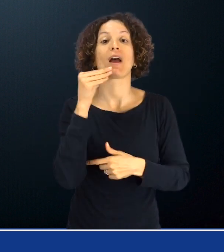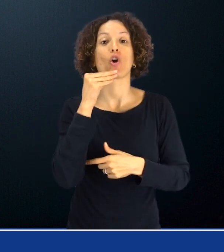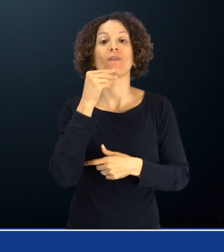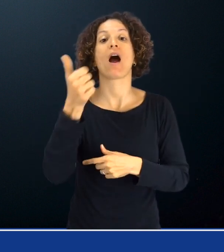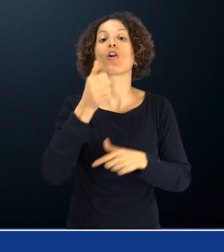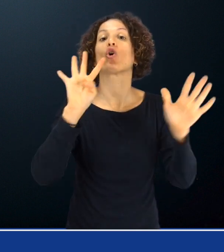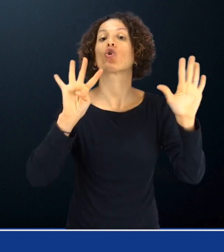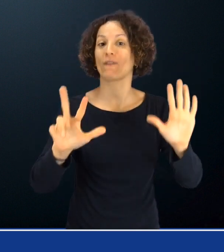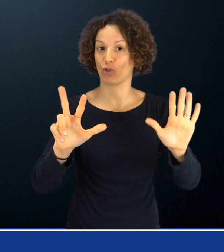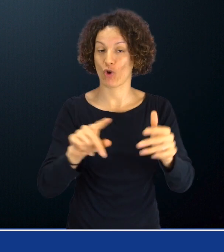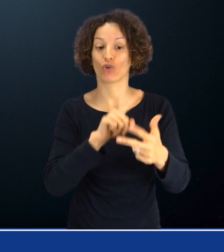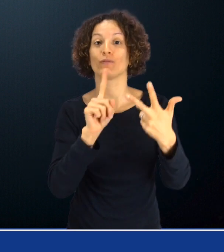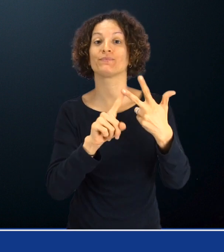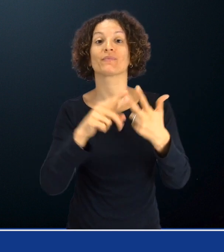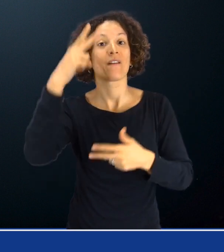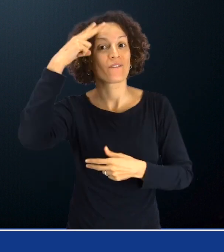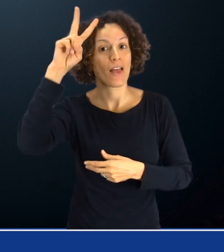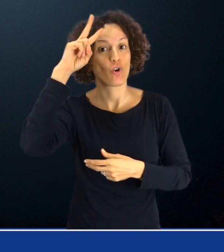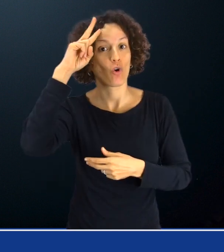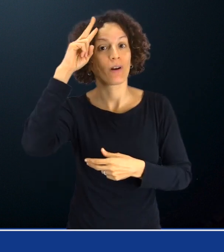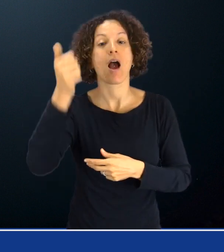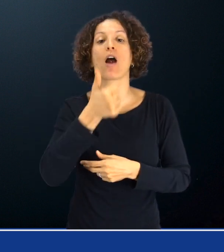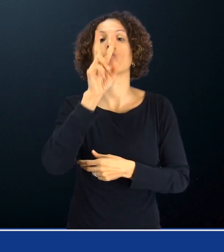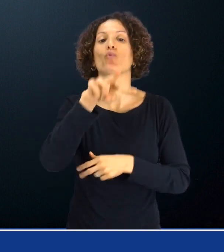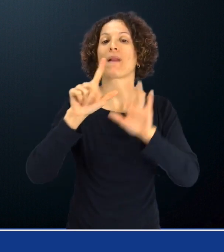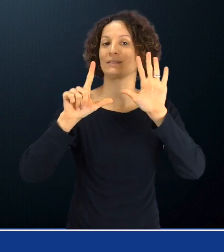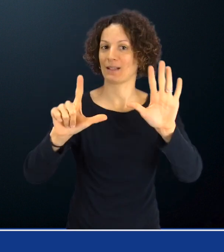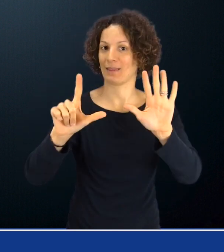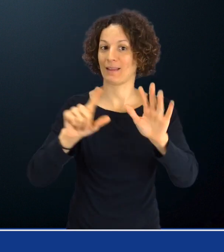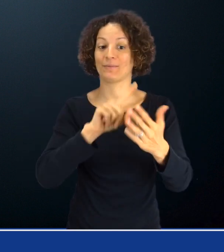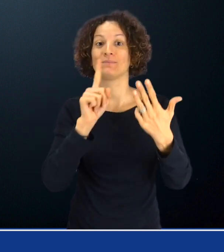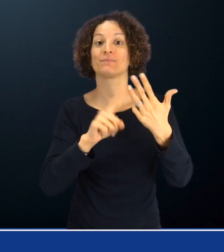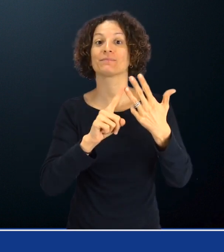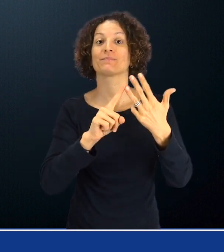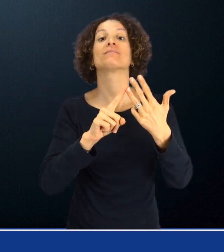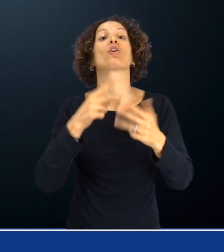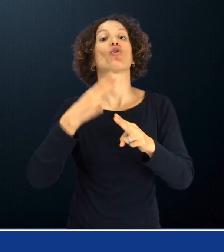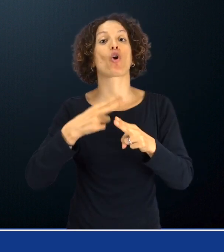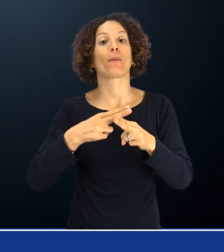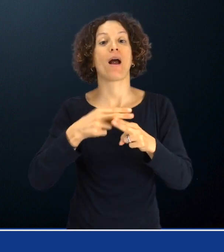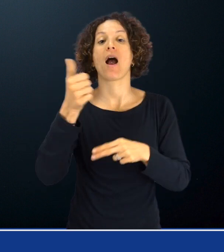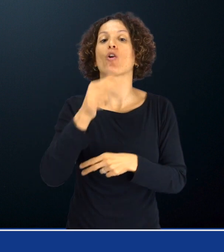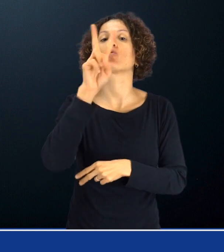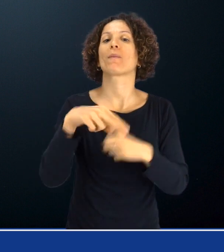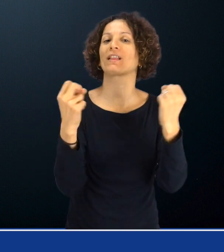a Genova nel 1998 a Verona nel 2007 e a Roma nel 2018